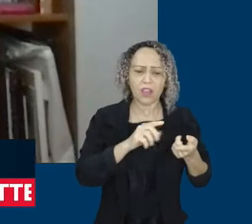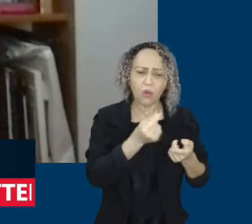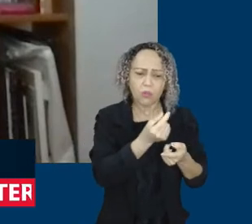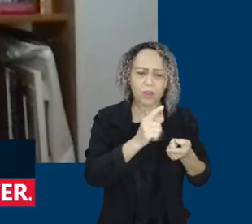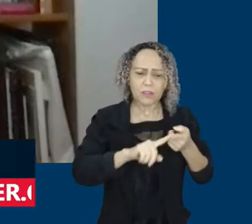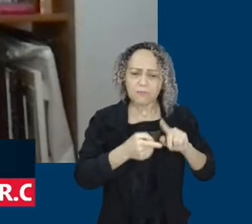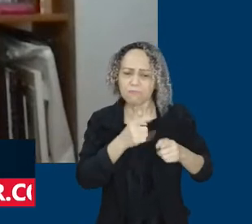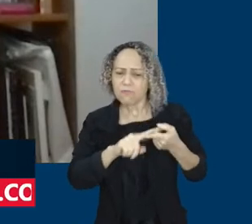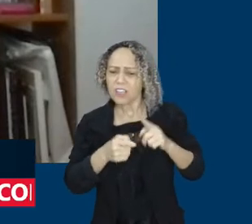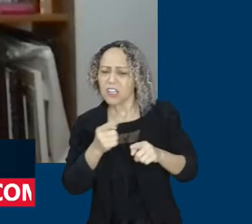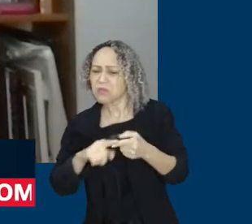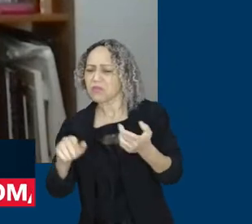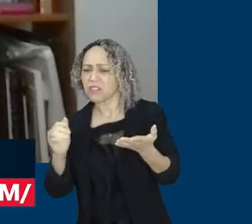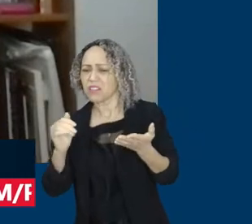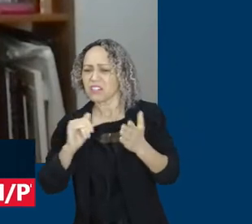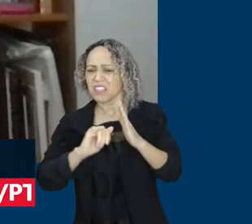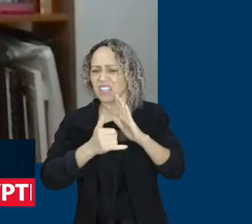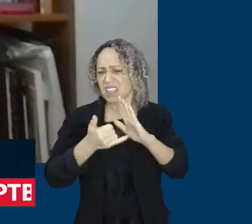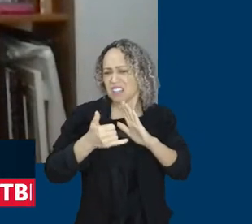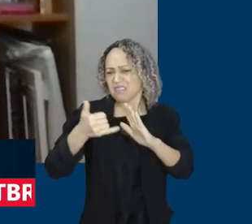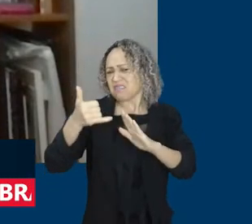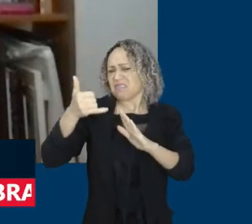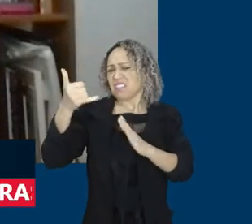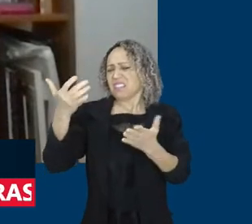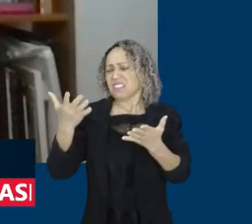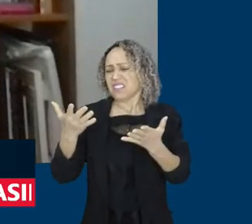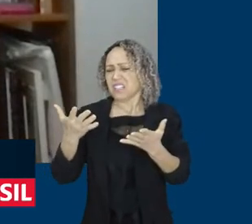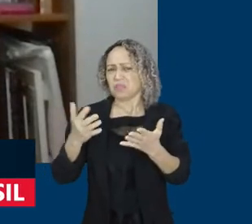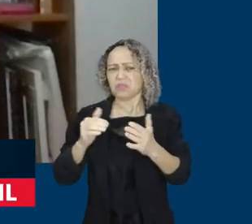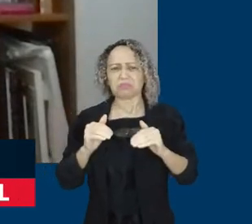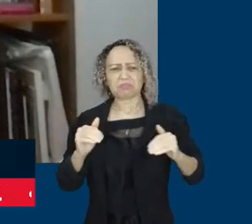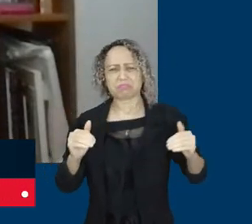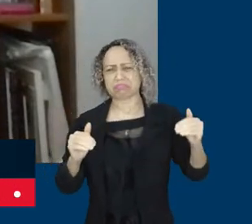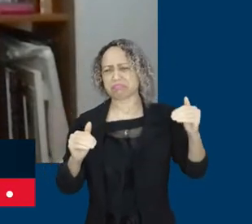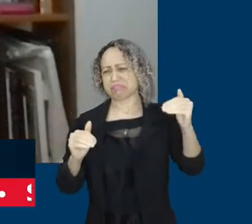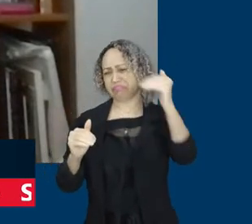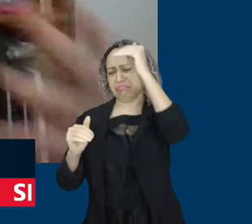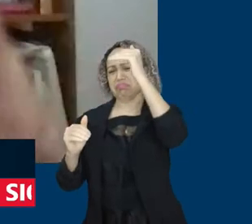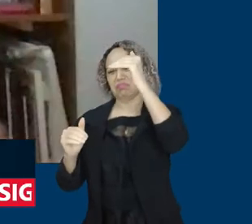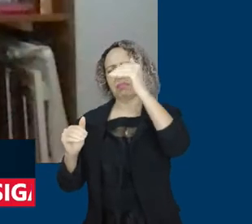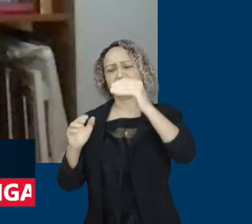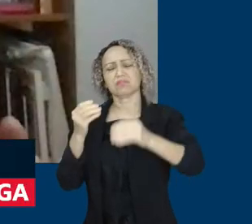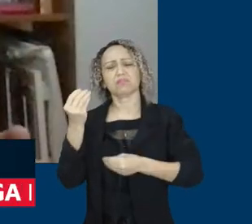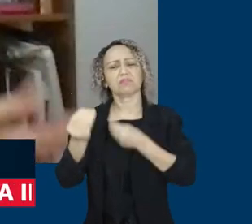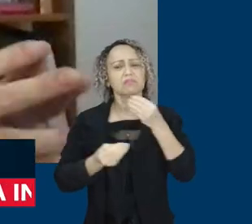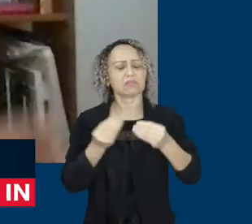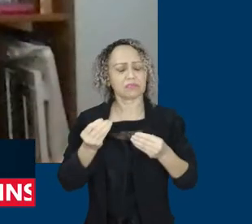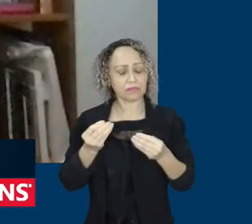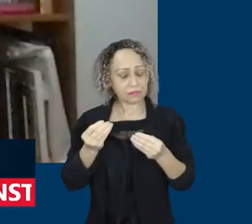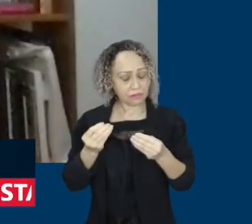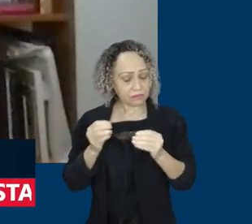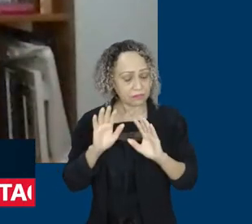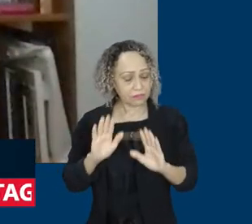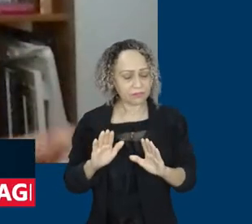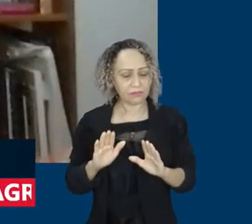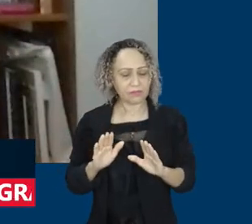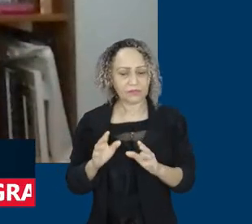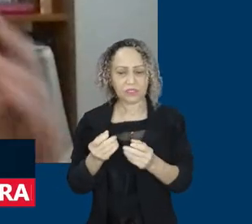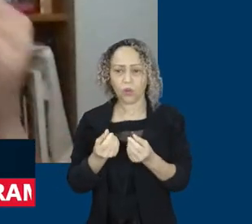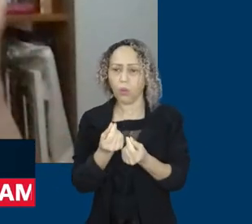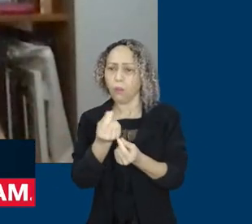inclusive do mercado internacional? Não tem nem desculpa de que é uma commodity. Não, o preço dos alimentos dentro do